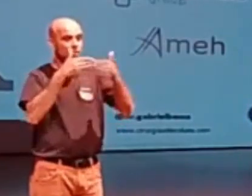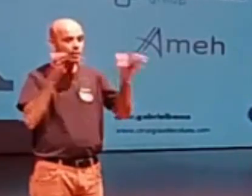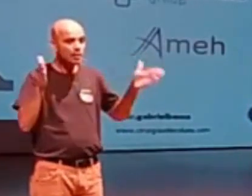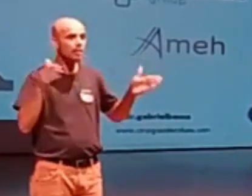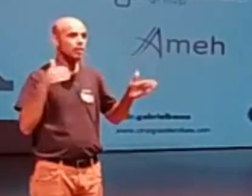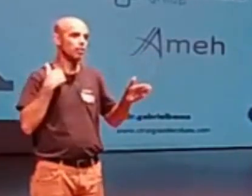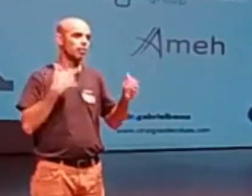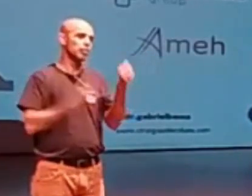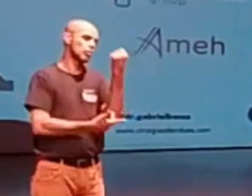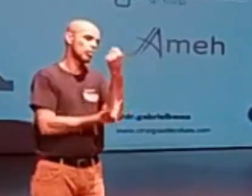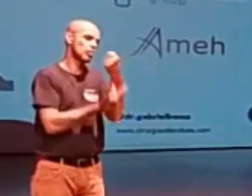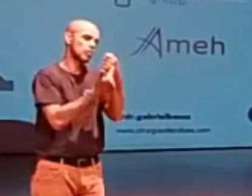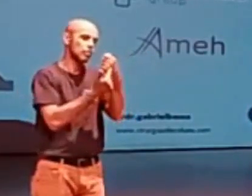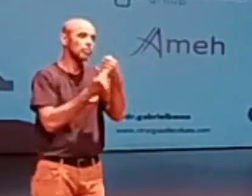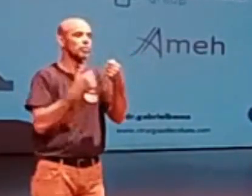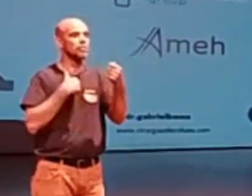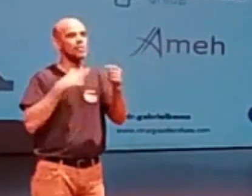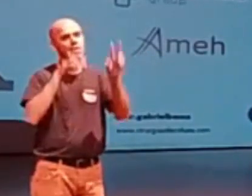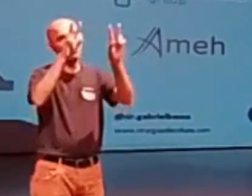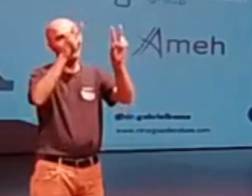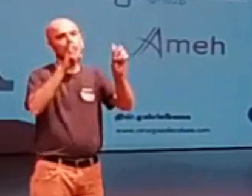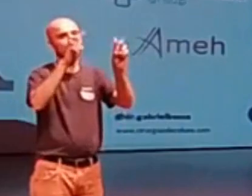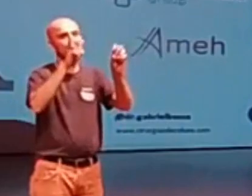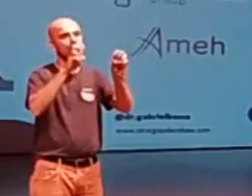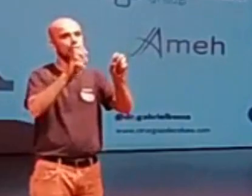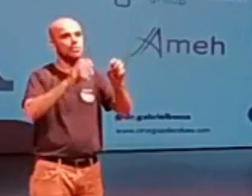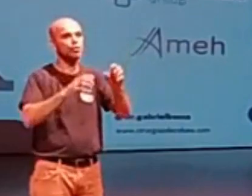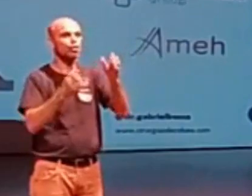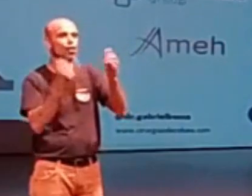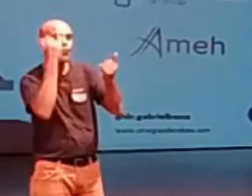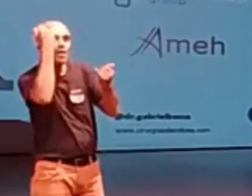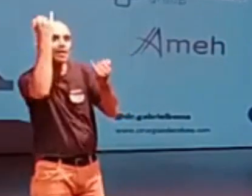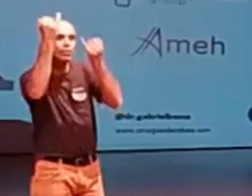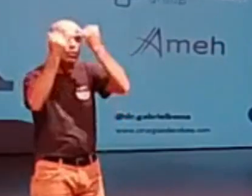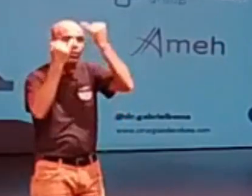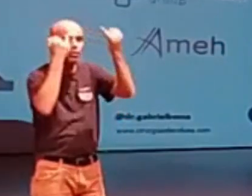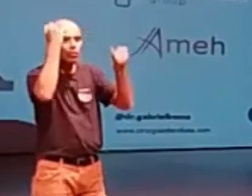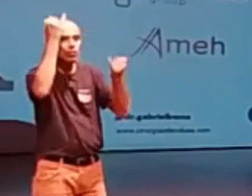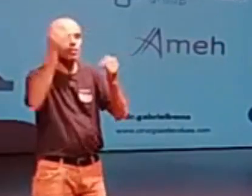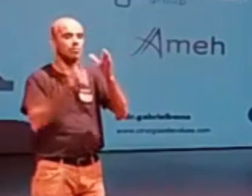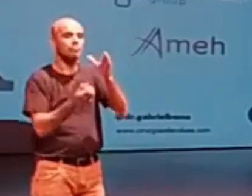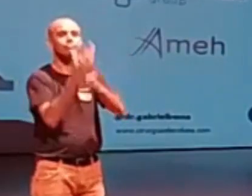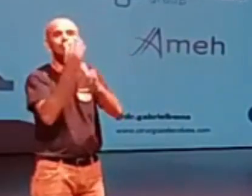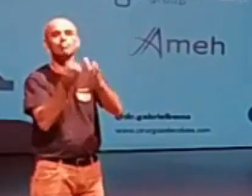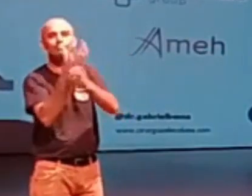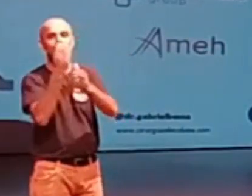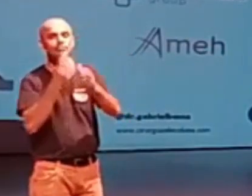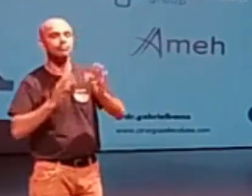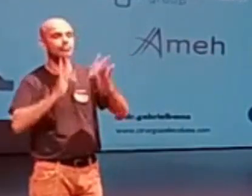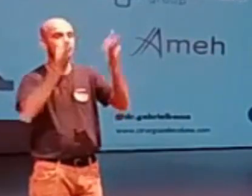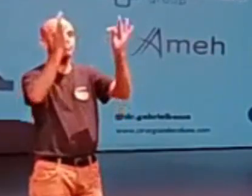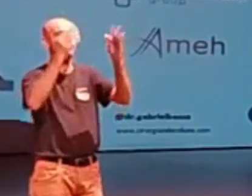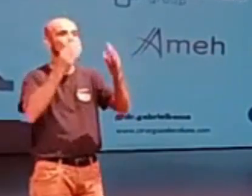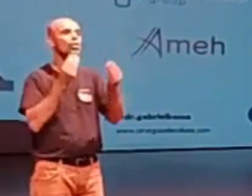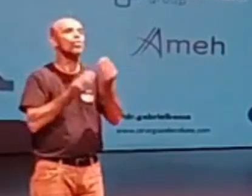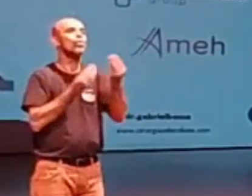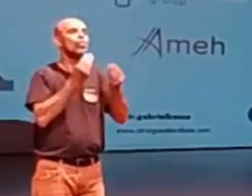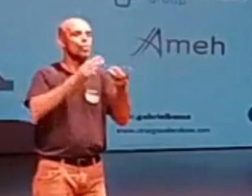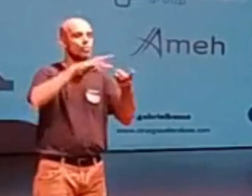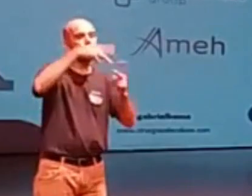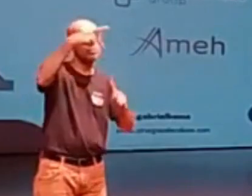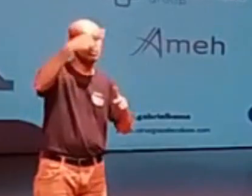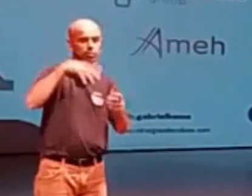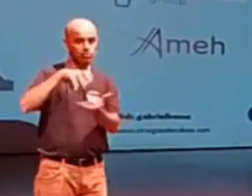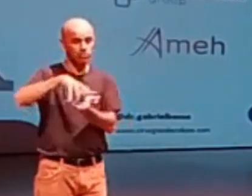ficar falando da escoliose, mas amanhã eu vou falar um pouquinho das inovações, que é um pouco de cirurgia endoscópica. Como que a gente trata o hérnia, pacientes